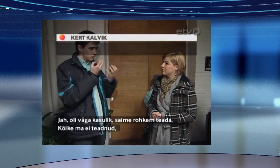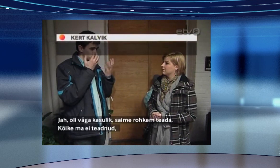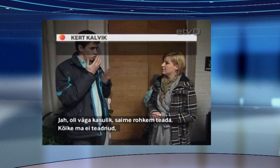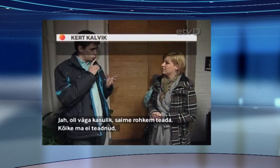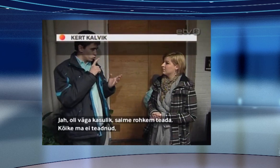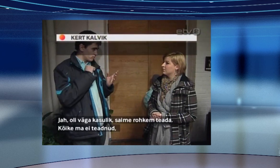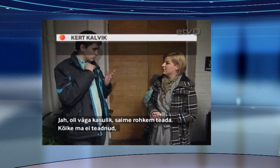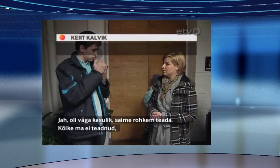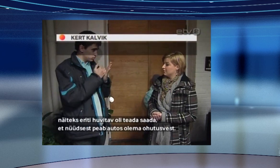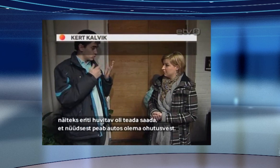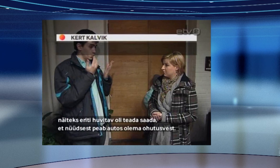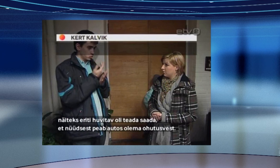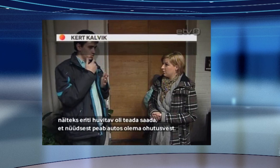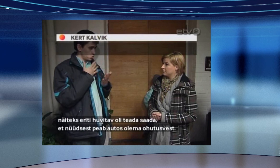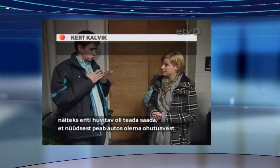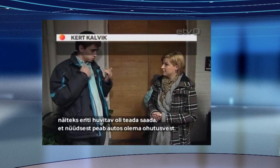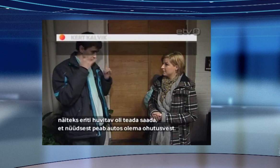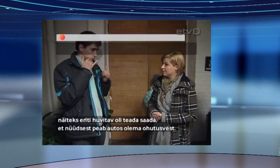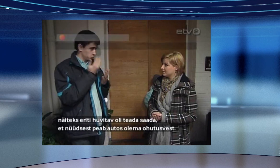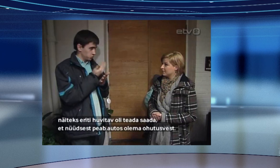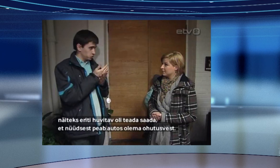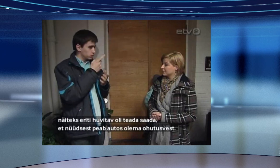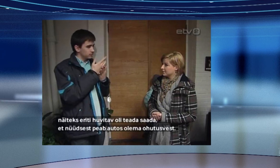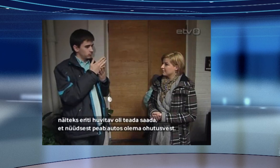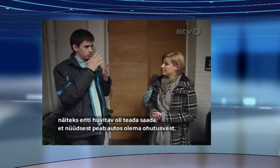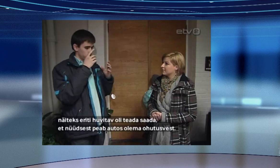21-22. Te jõudsite siin sama objektini ja jõudsite öelda